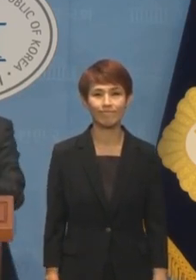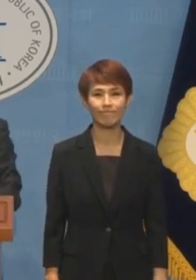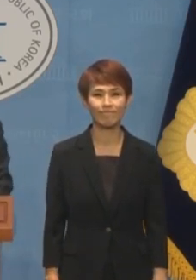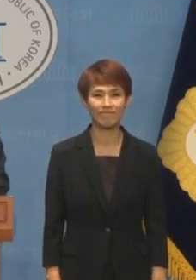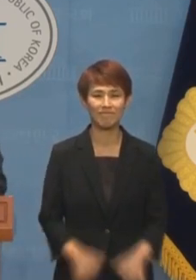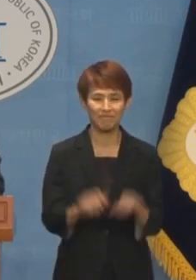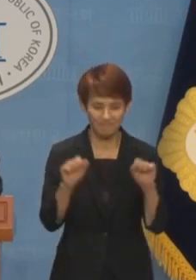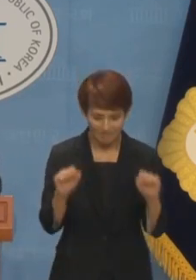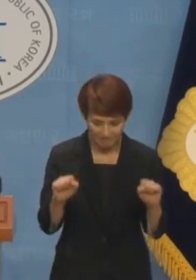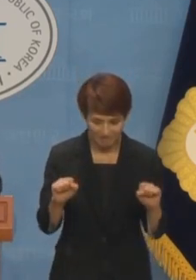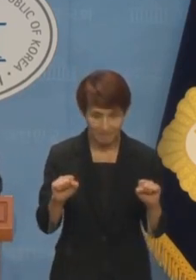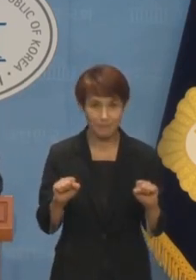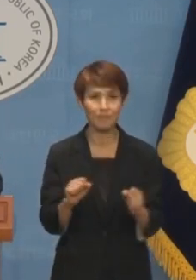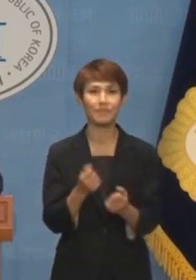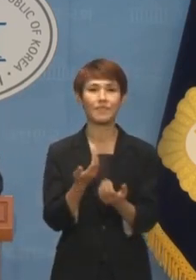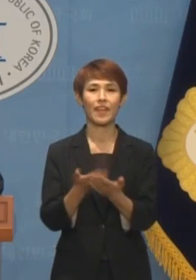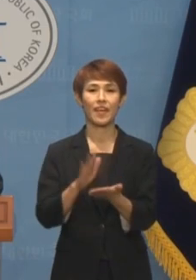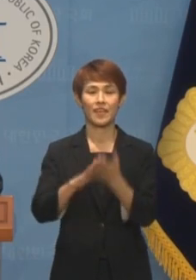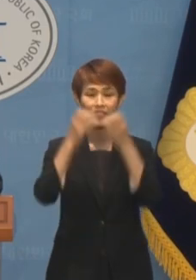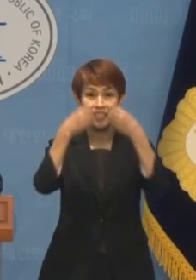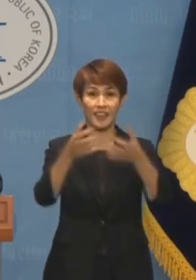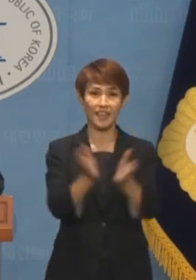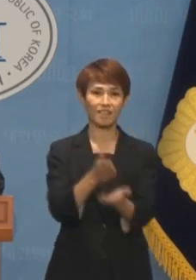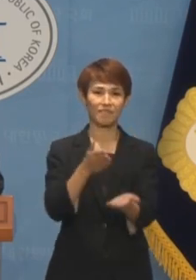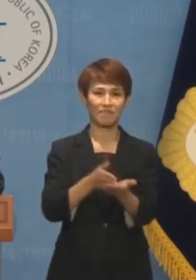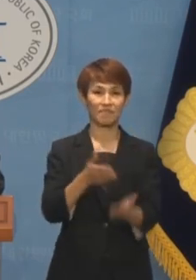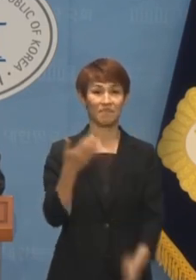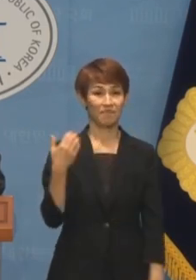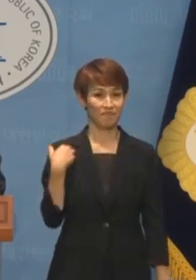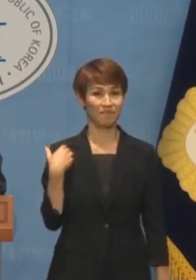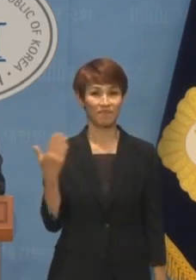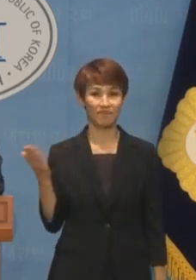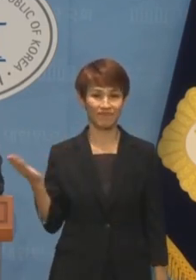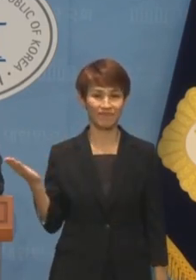네, 안녕하십니까. 개혁신당 대변인 주이삭입니다.